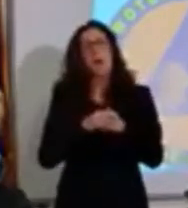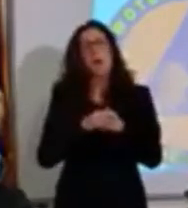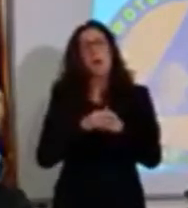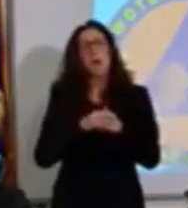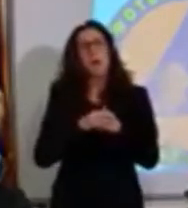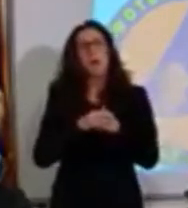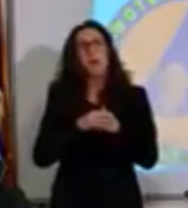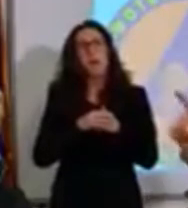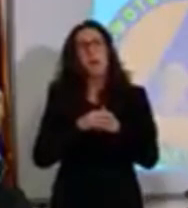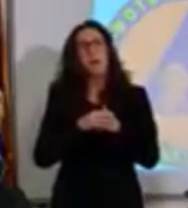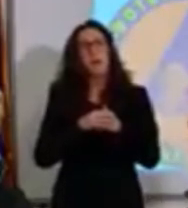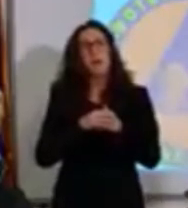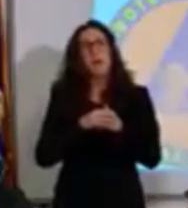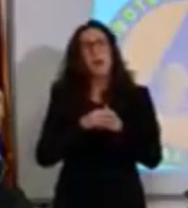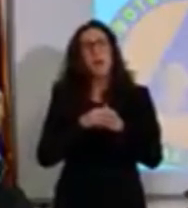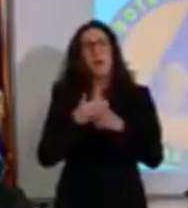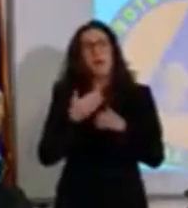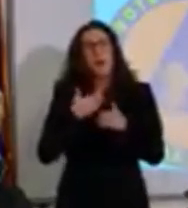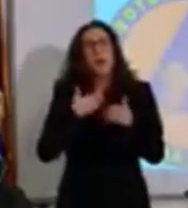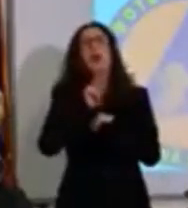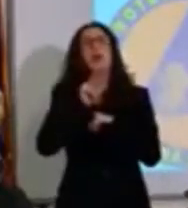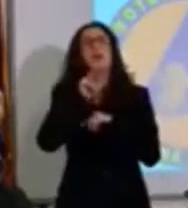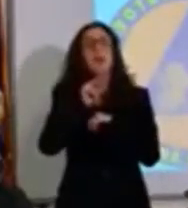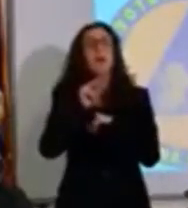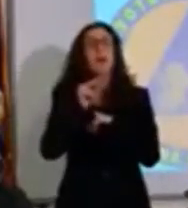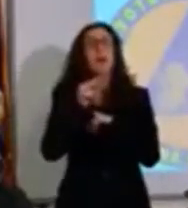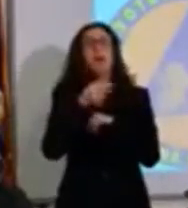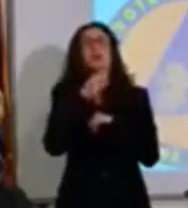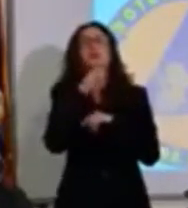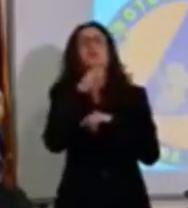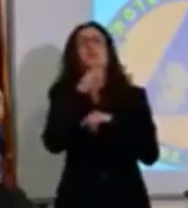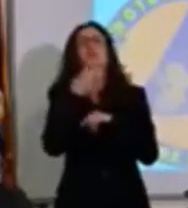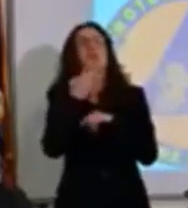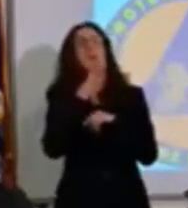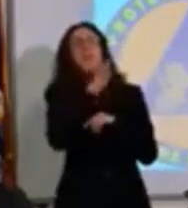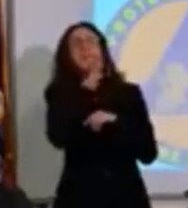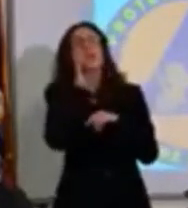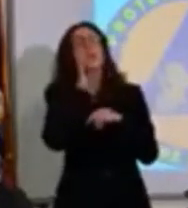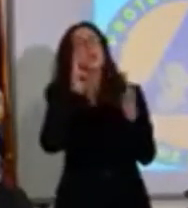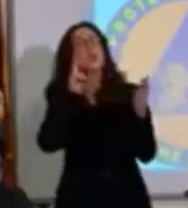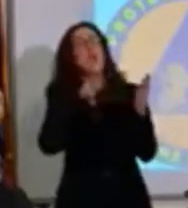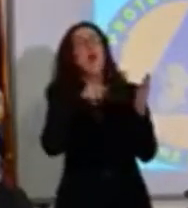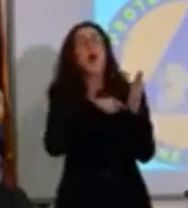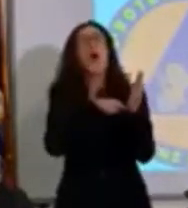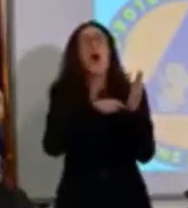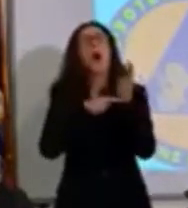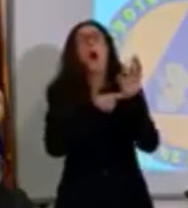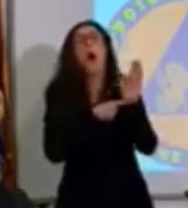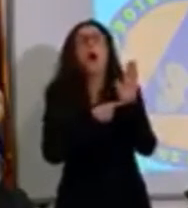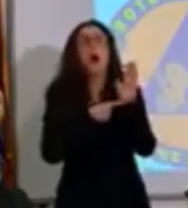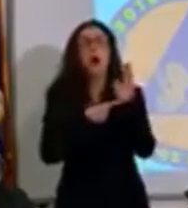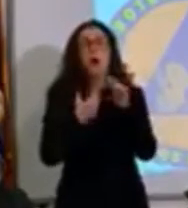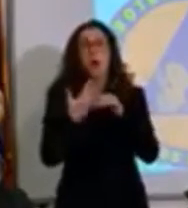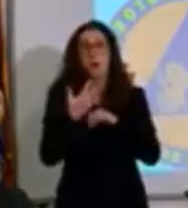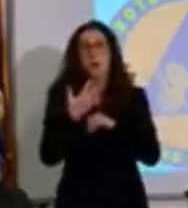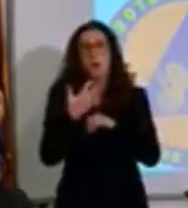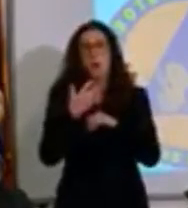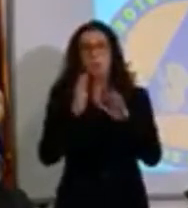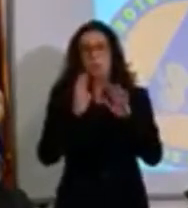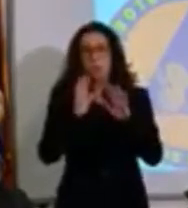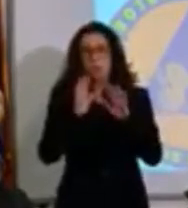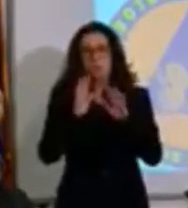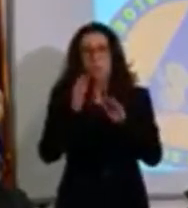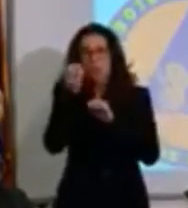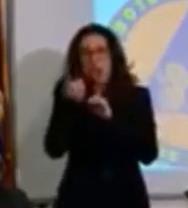del fossato c'è un ospedale pieno di pazienti non veniteci a dire che tutta un'invenzione perché muoiono una